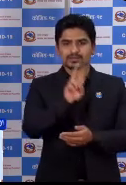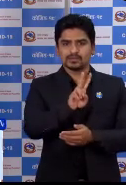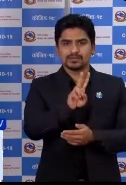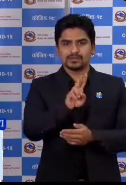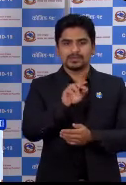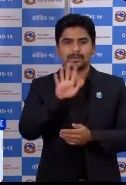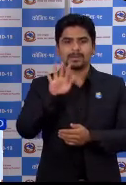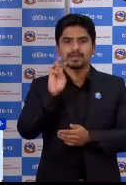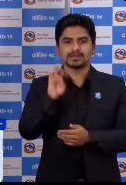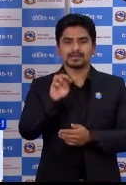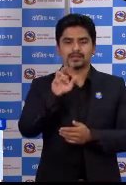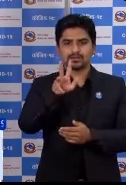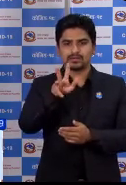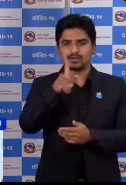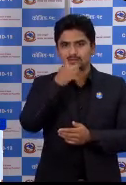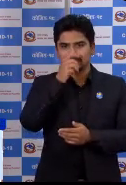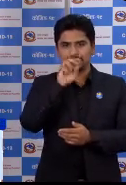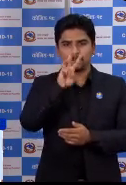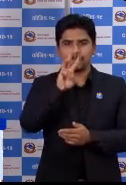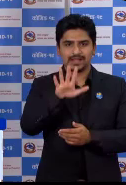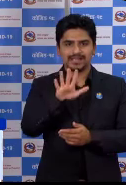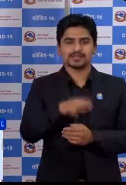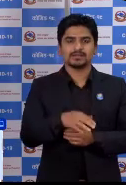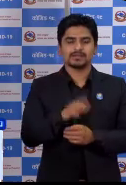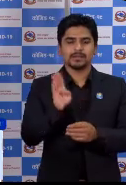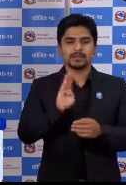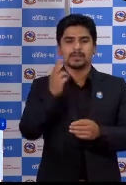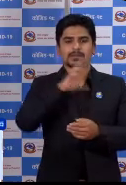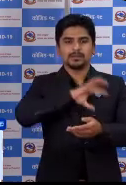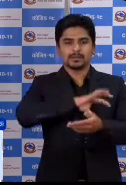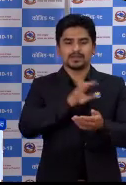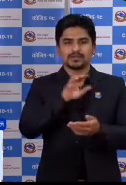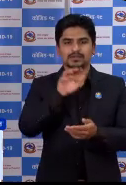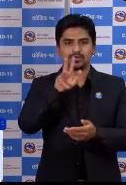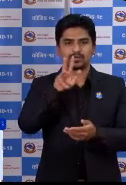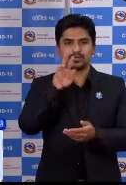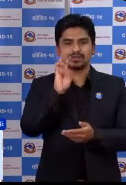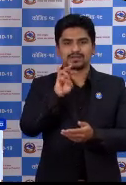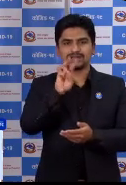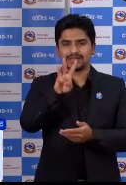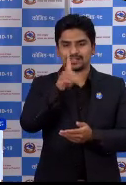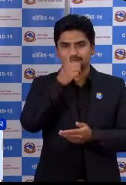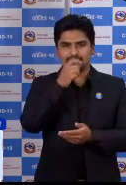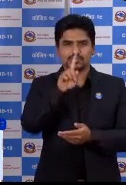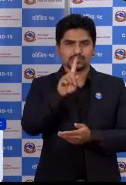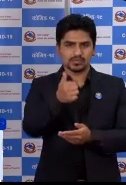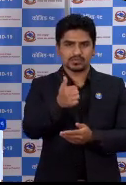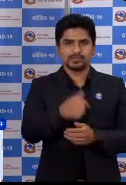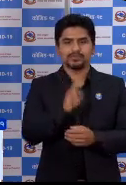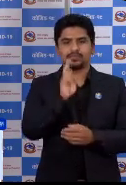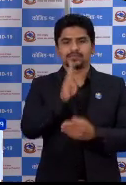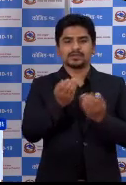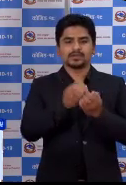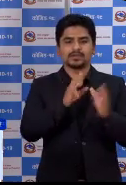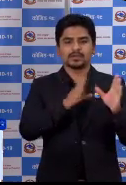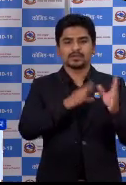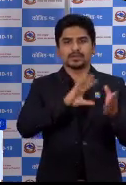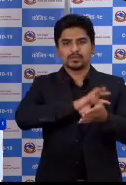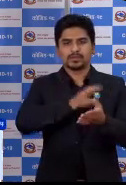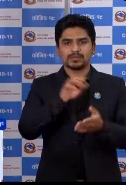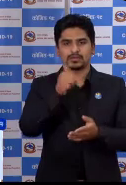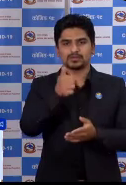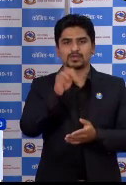2 5,935, बागमती प्रदेशमा 9,316, त्यसै गरी गण्डकी